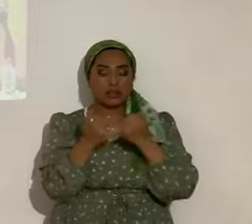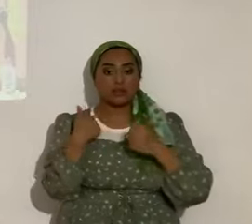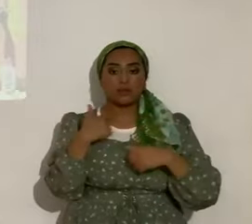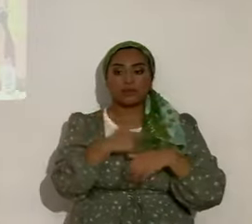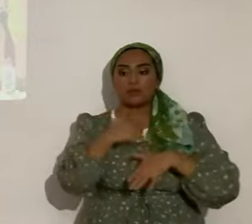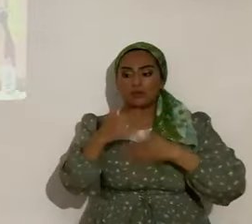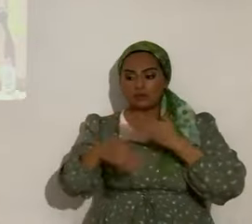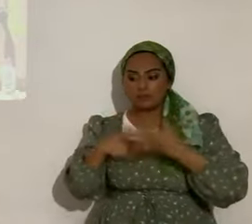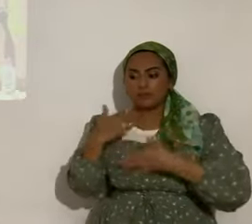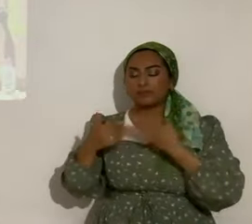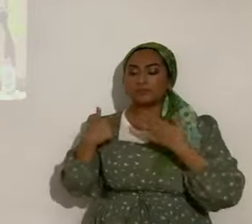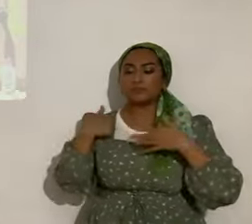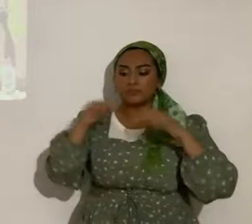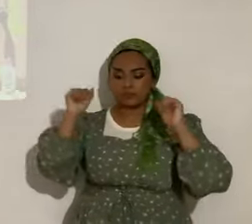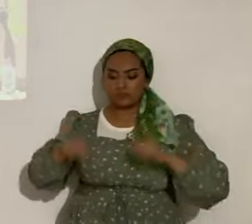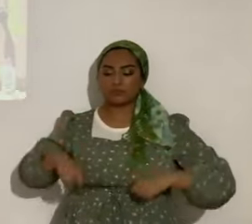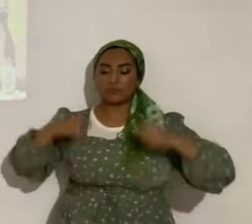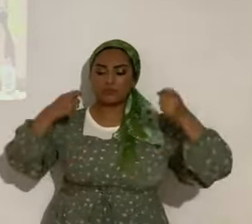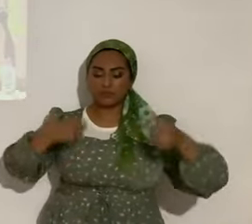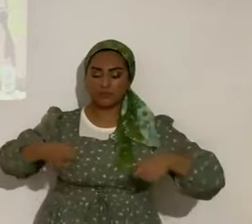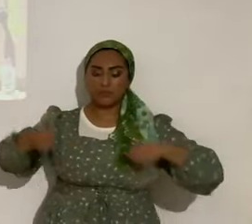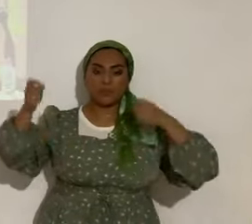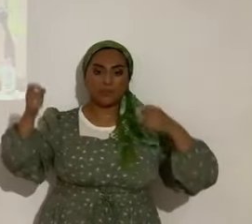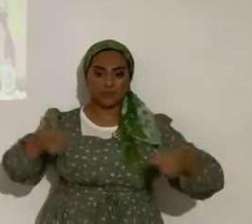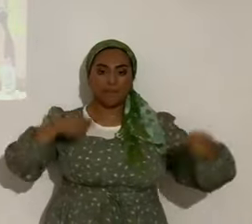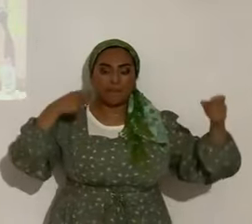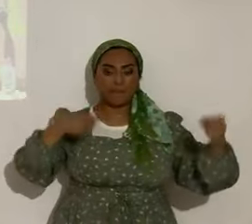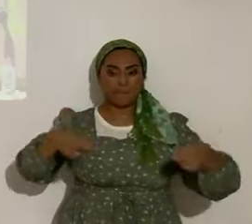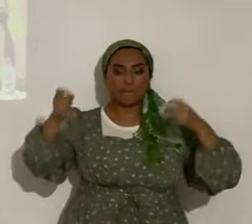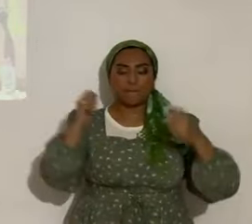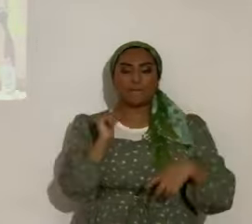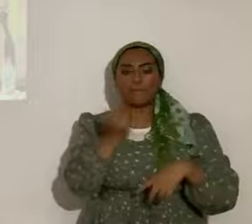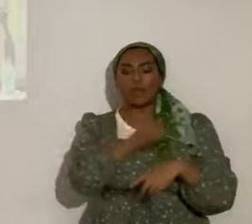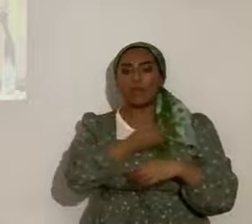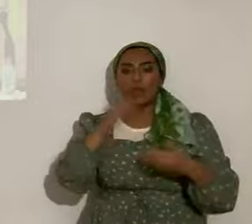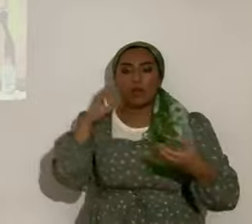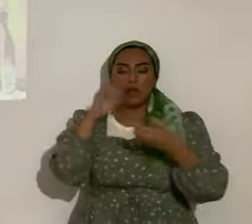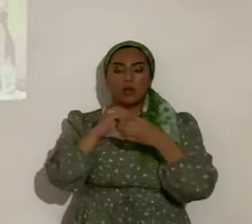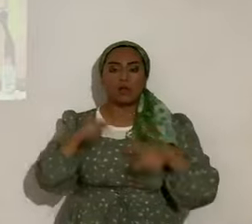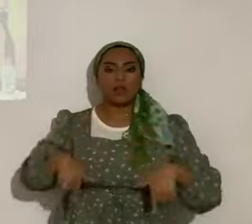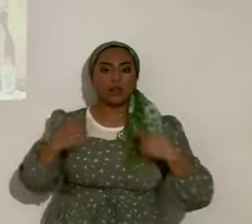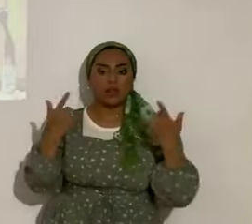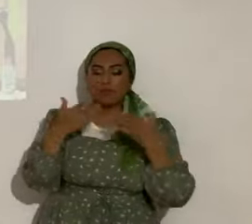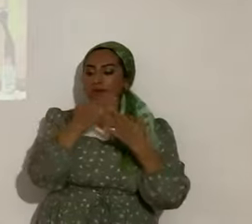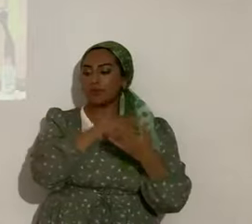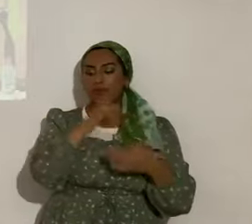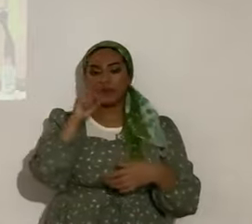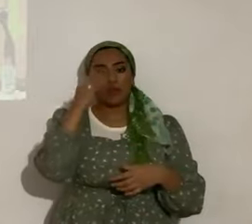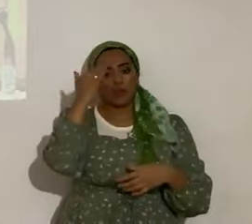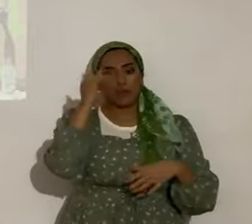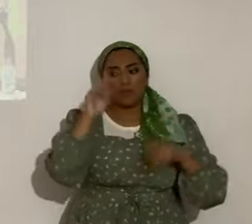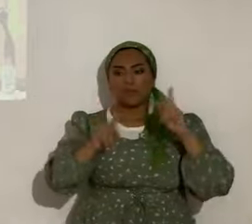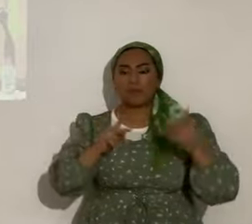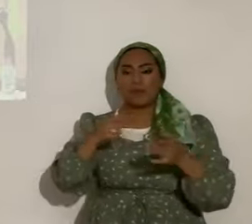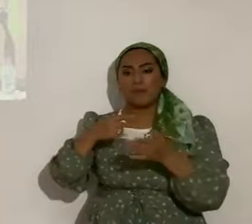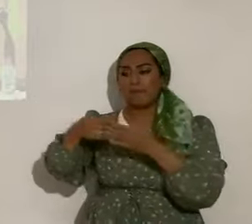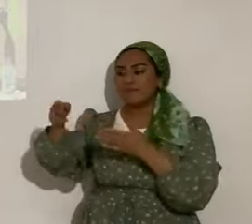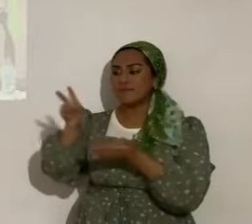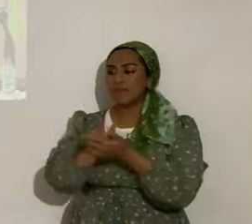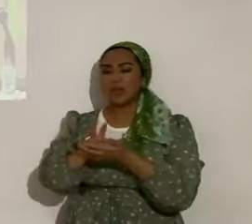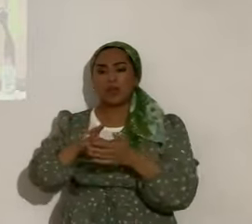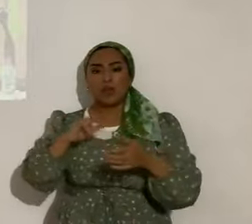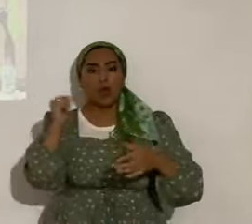capaces de gobernar las condiciones de nuestra vida. Antes no. Por eso la gente tropieza, tropieza, todo el